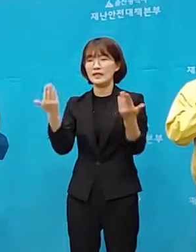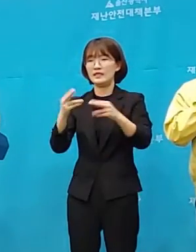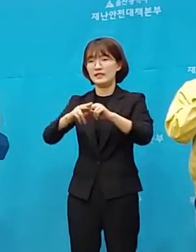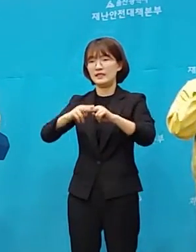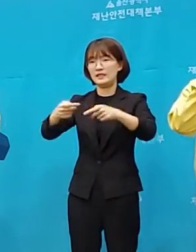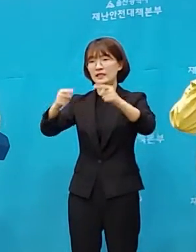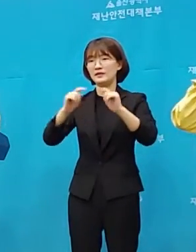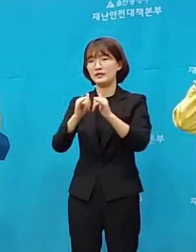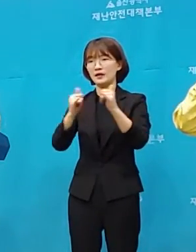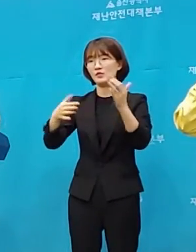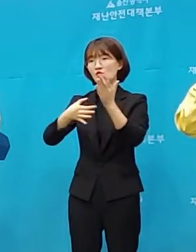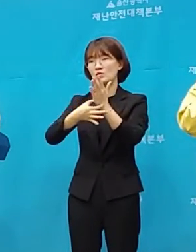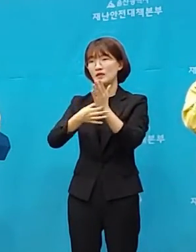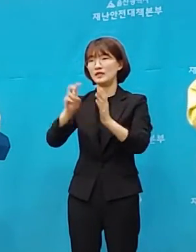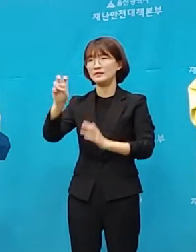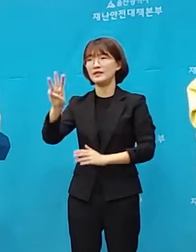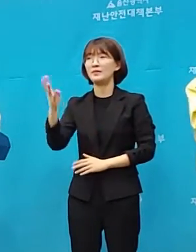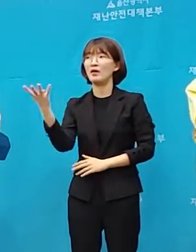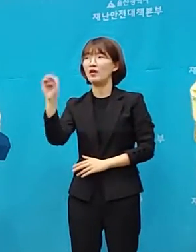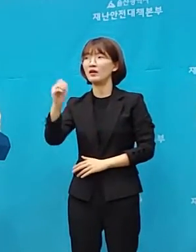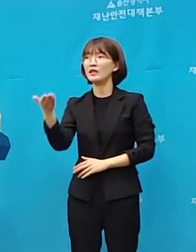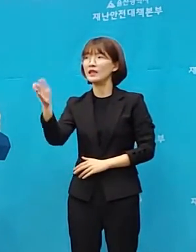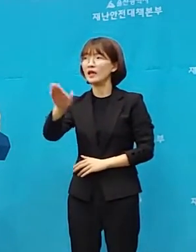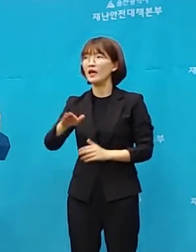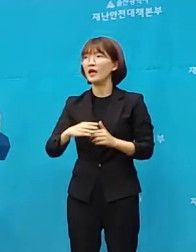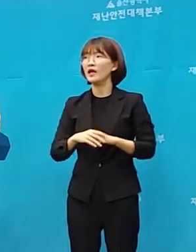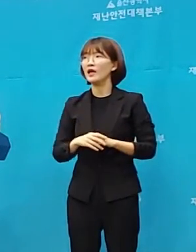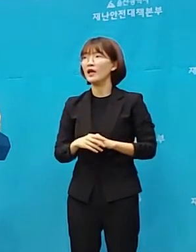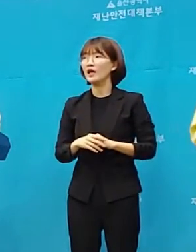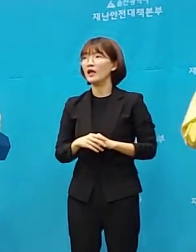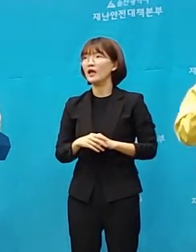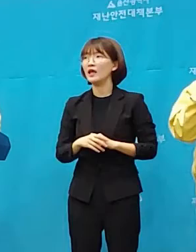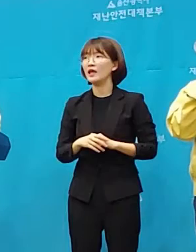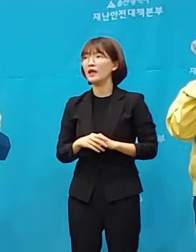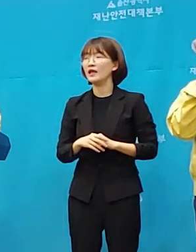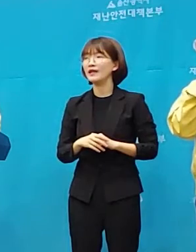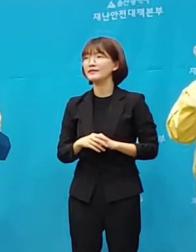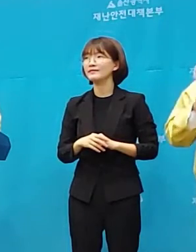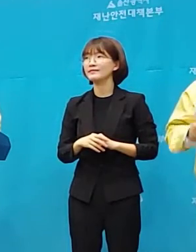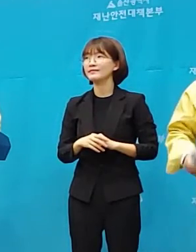사업 참여자 쿠폰이 23억원인데 이게 그